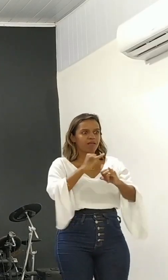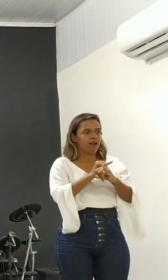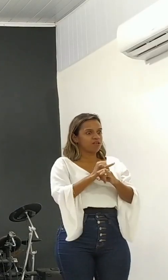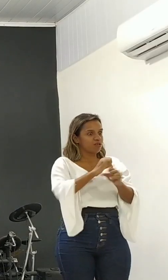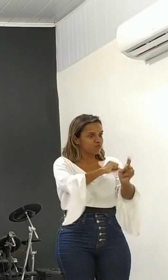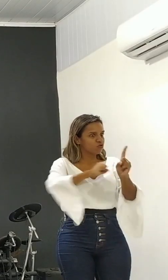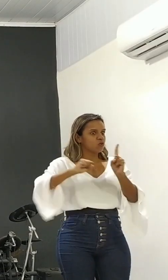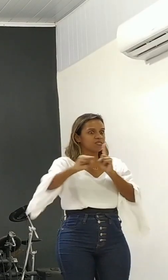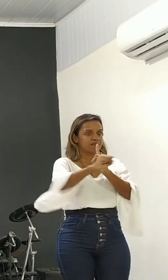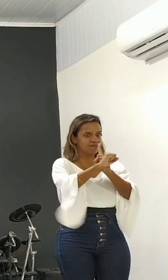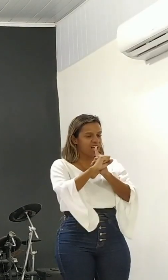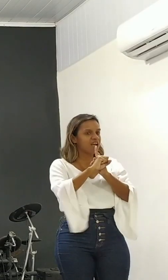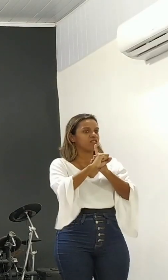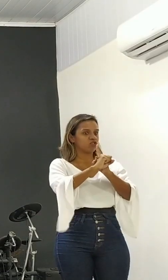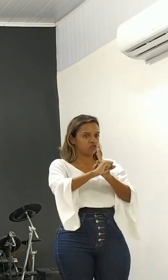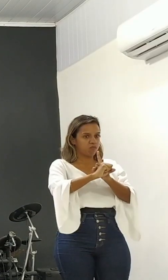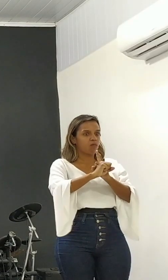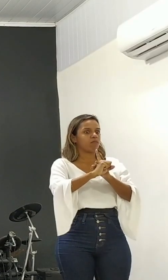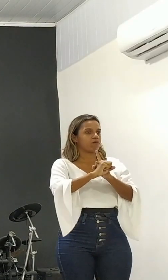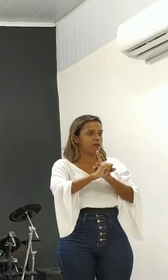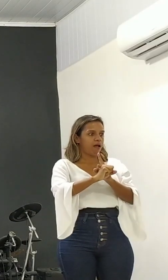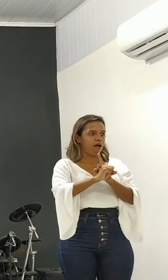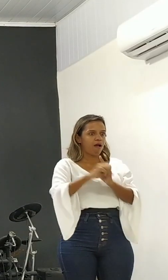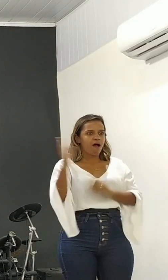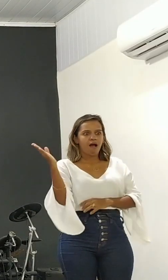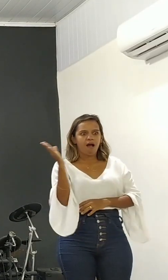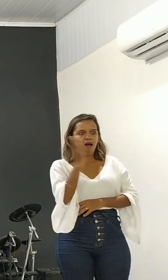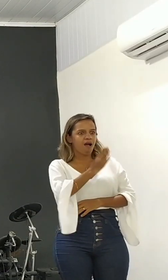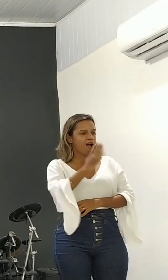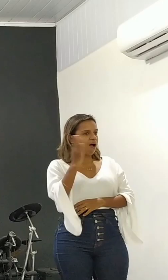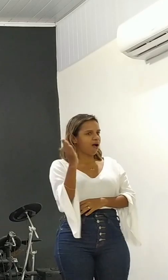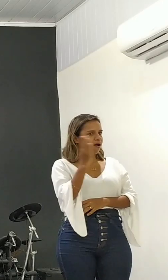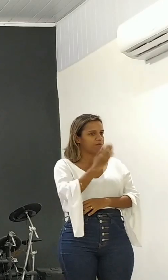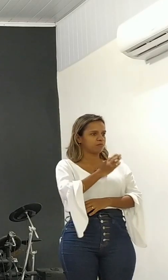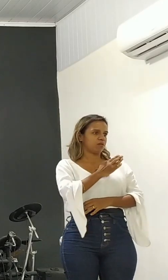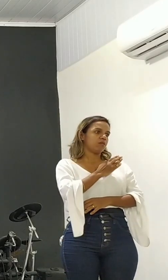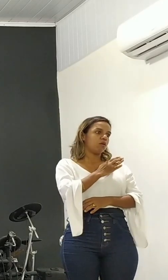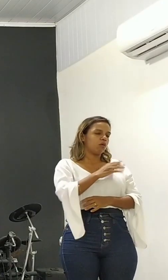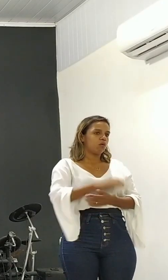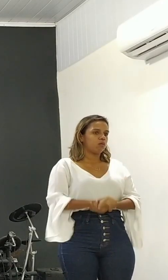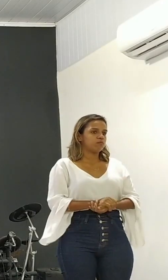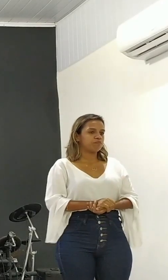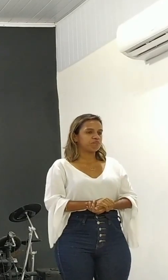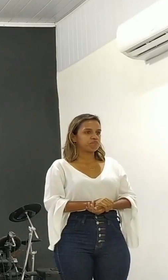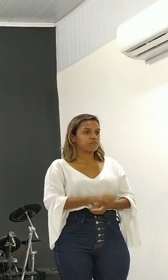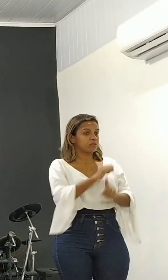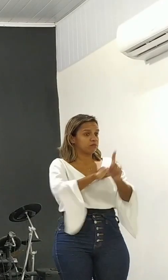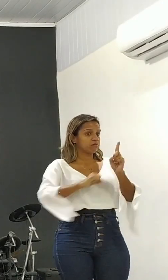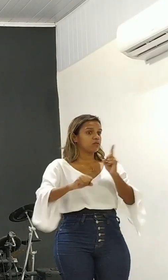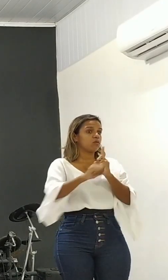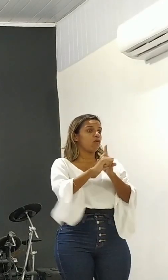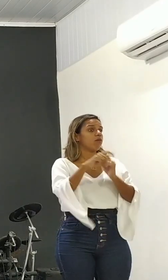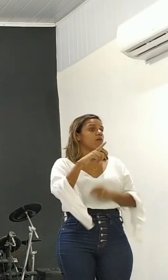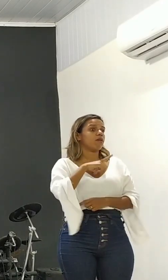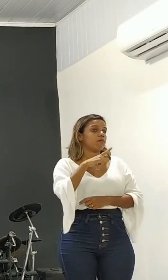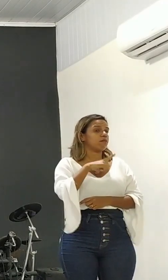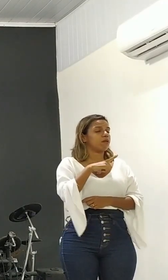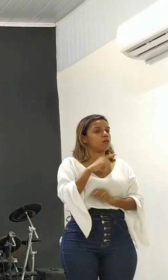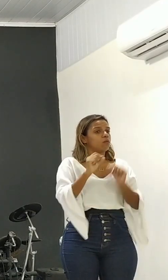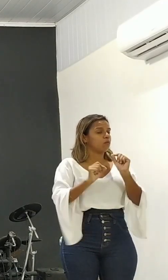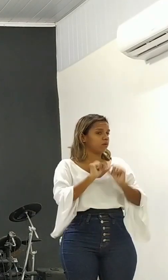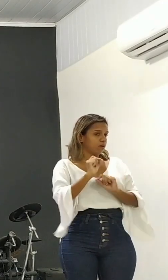nessa sociedade da hiperconexão, nessa sociedade onde a gente